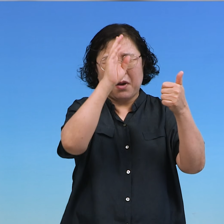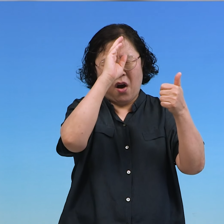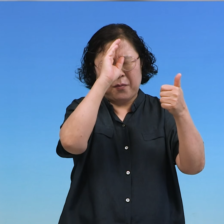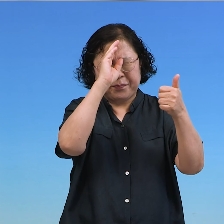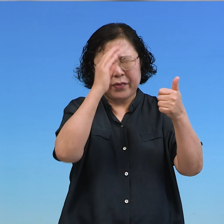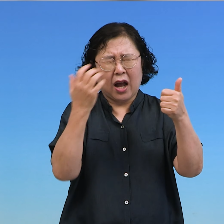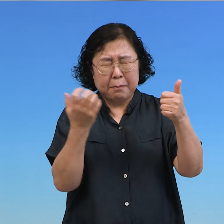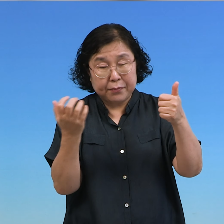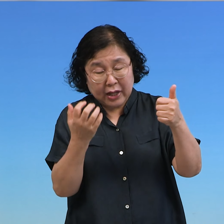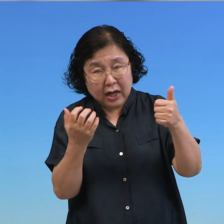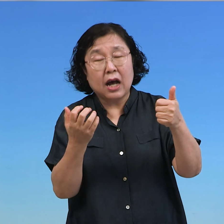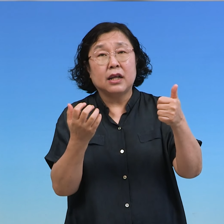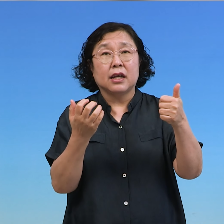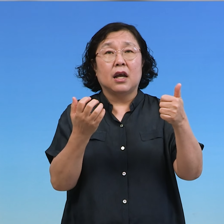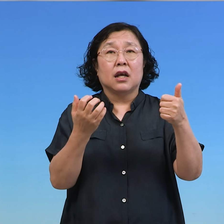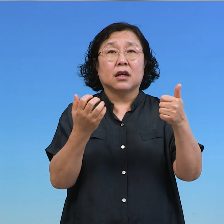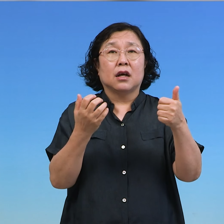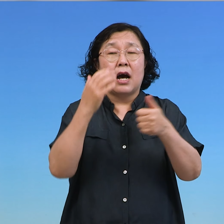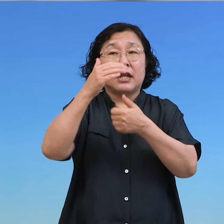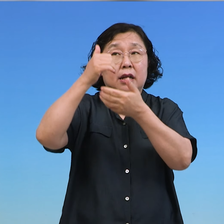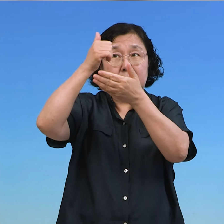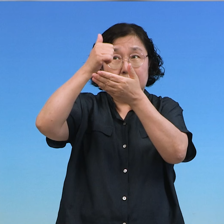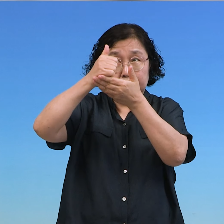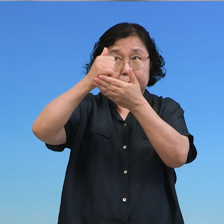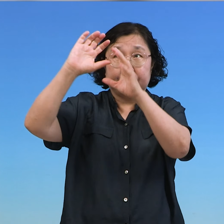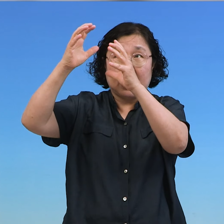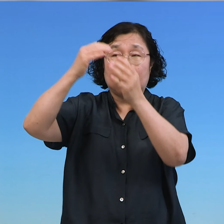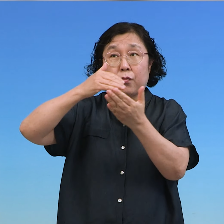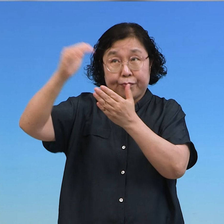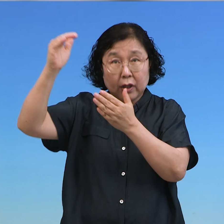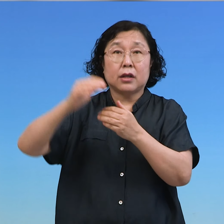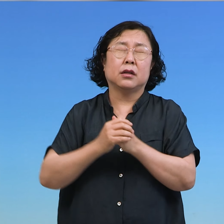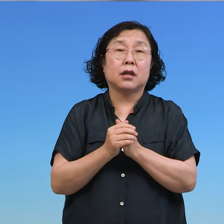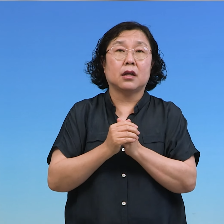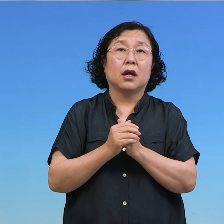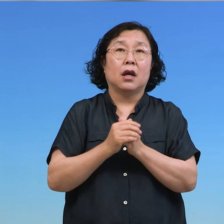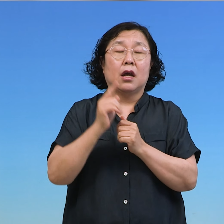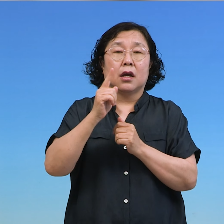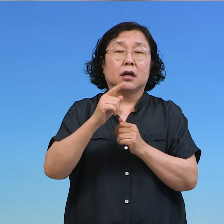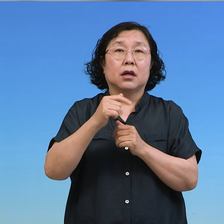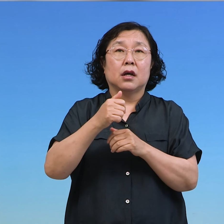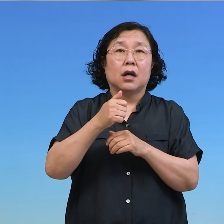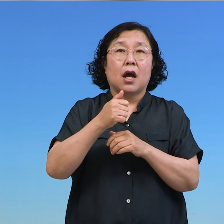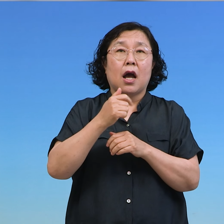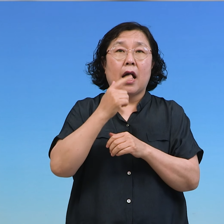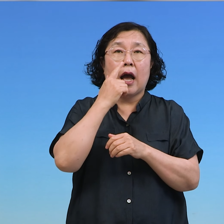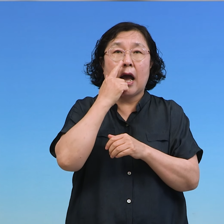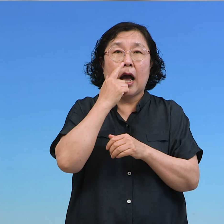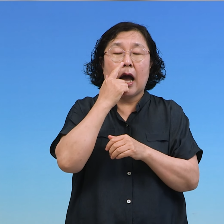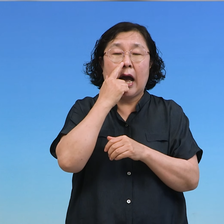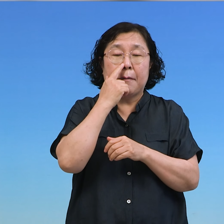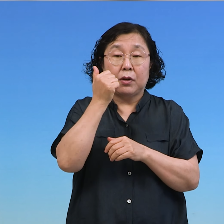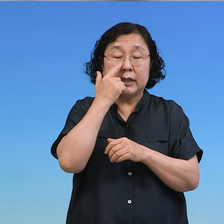오래 지내지 못하시고 하나님께서 불러가셨는데요 그날에 그 아버지 말씀이